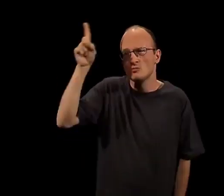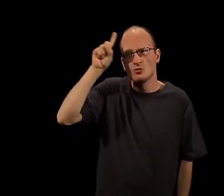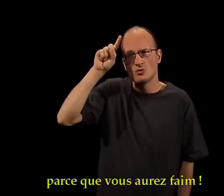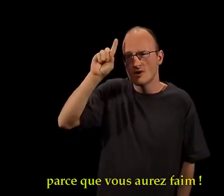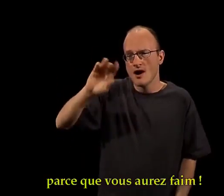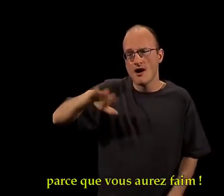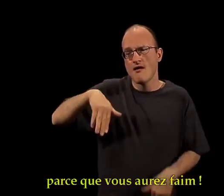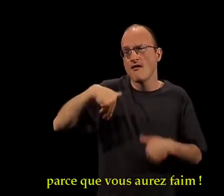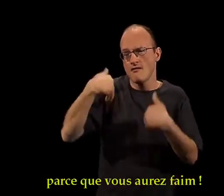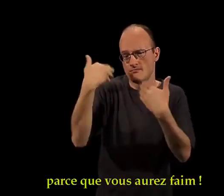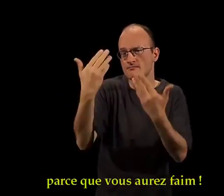parce que vous aurez faim.